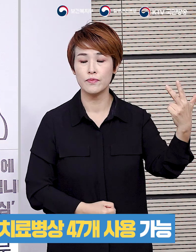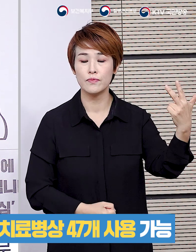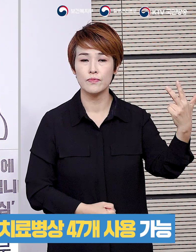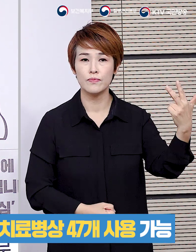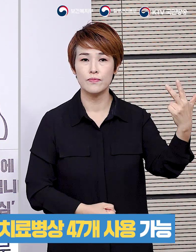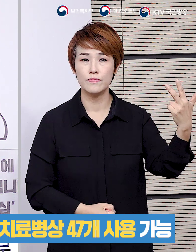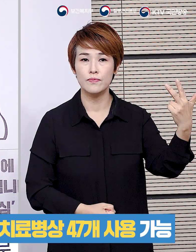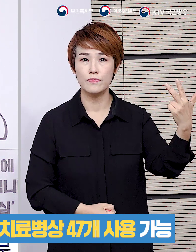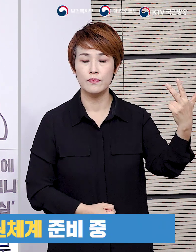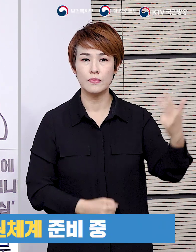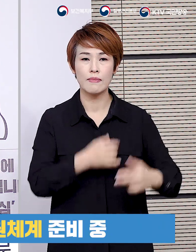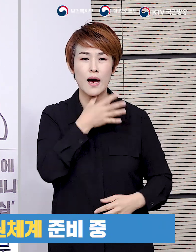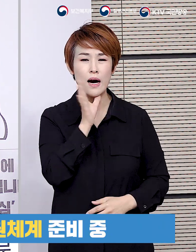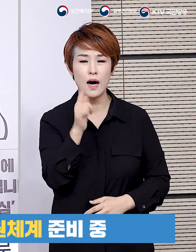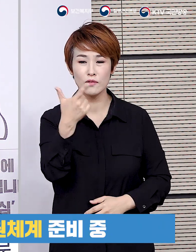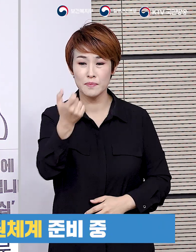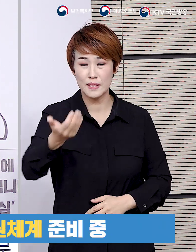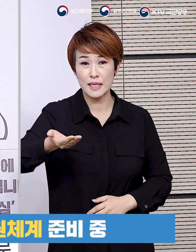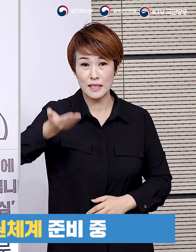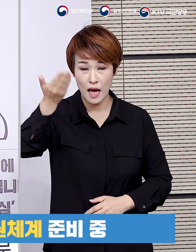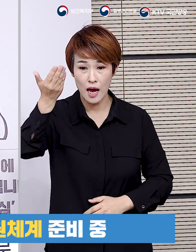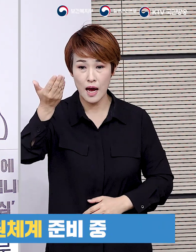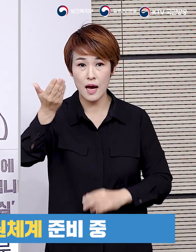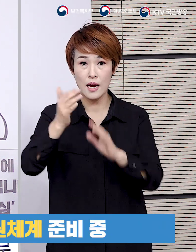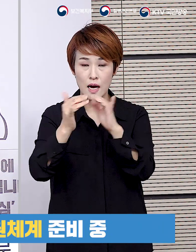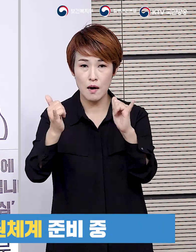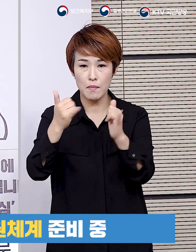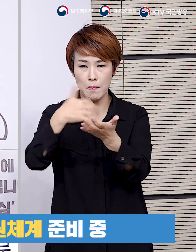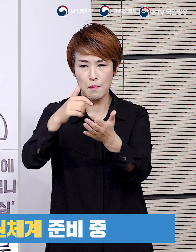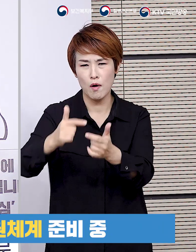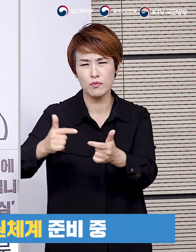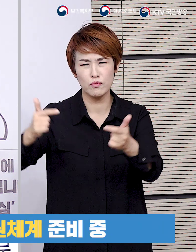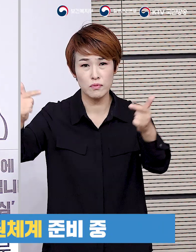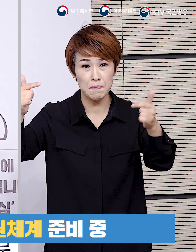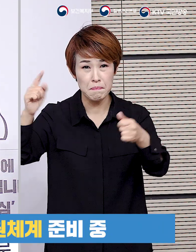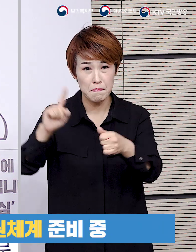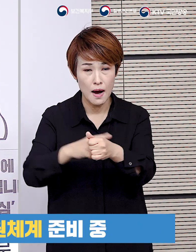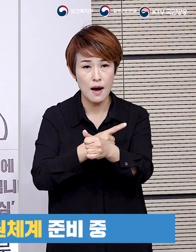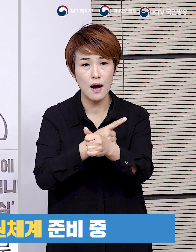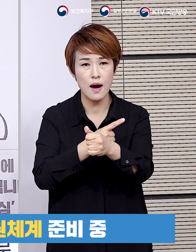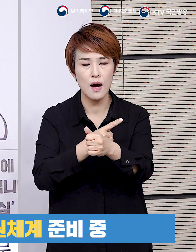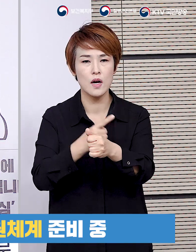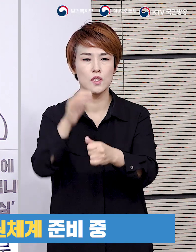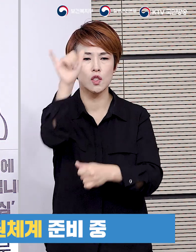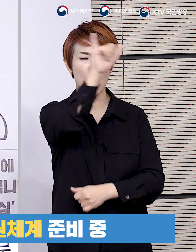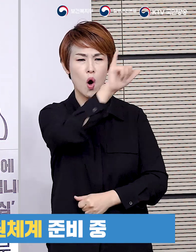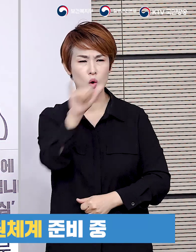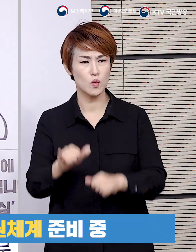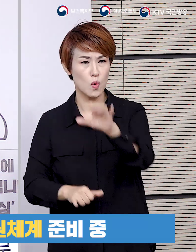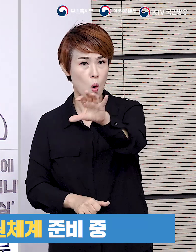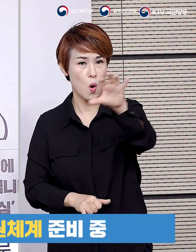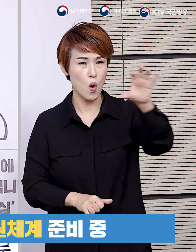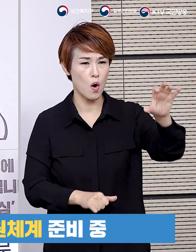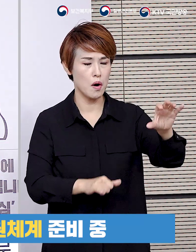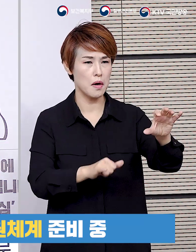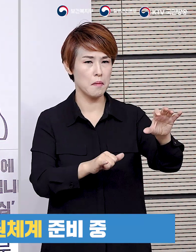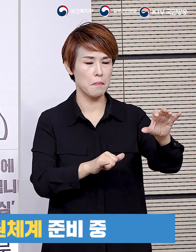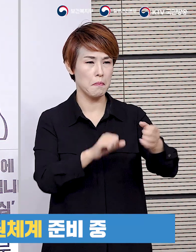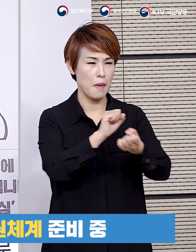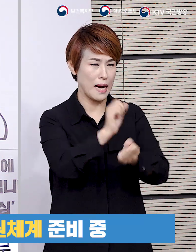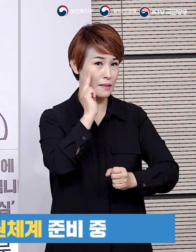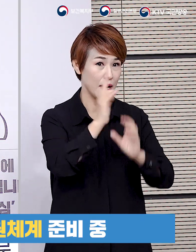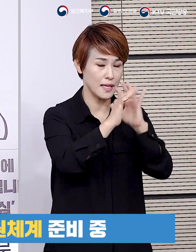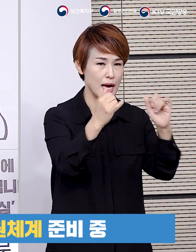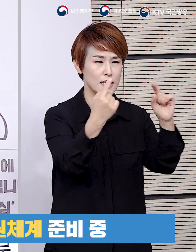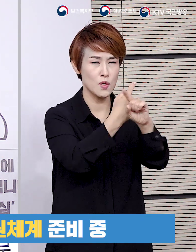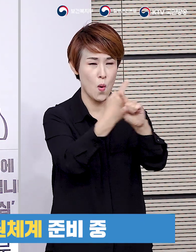가능합니다. 60세 이상 고령층 비율이 늘어나고 있는 점을 고려해서 전국 단위의 중환자